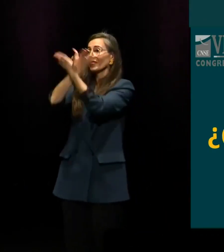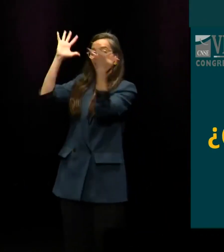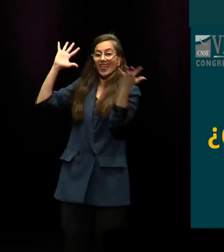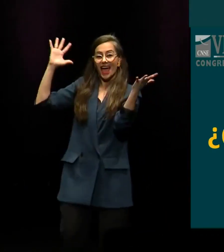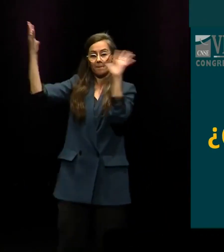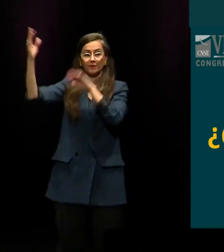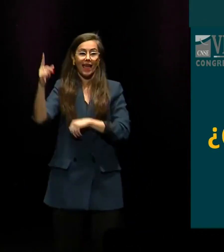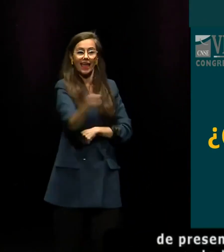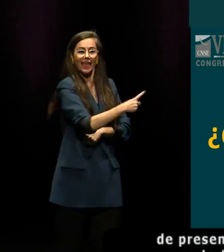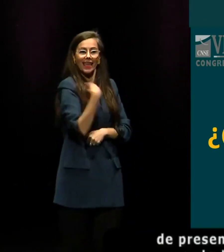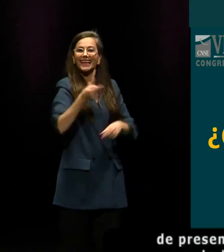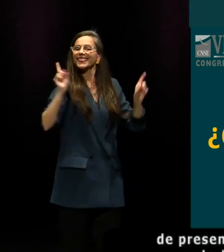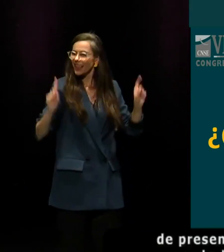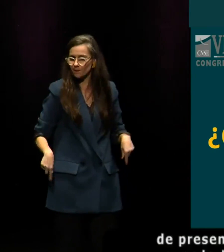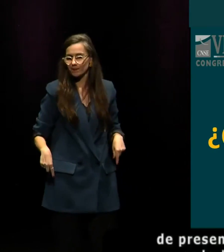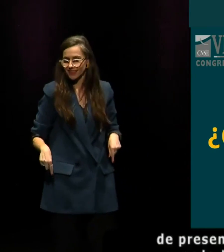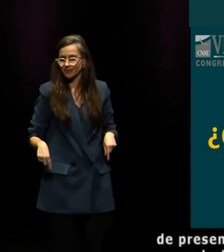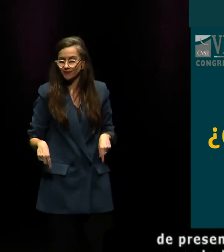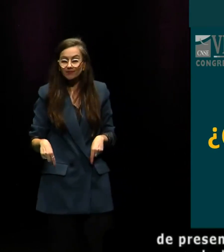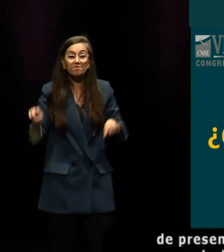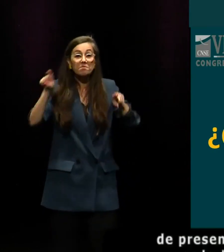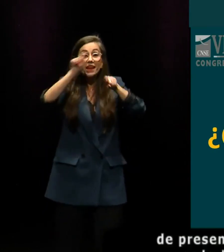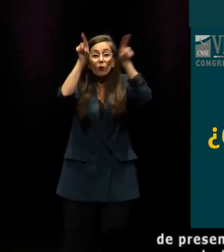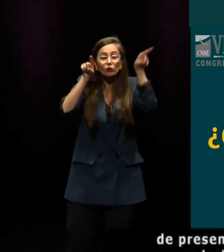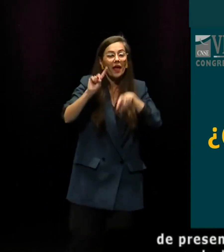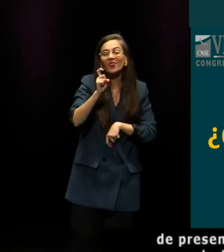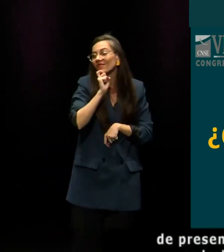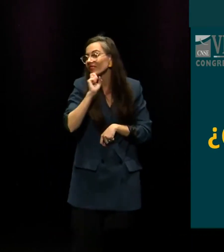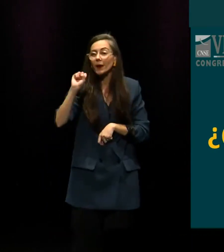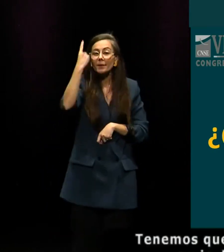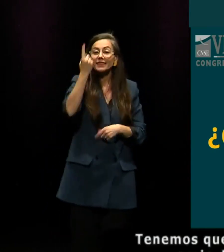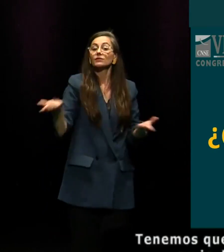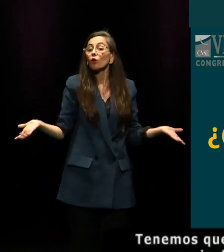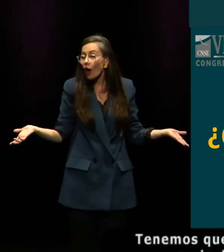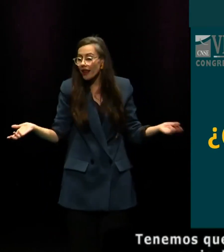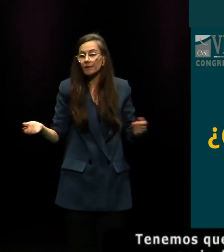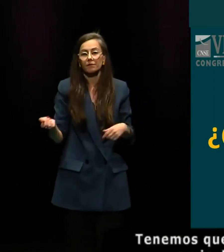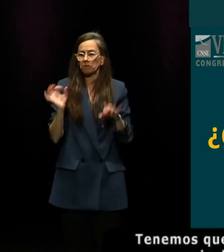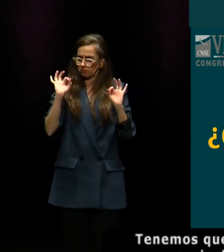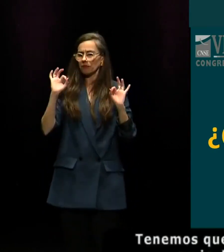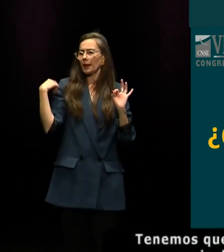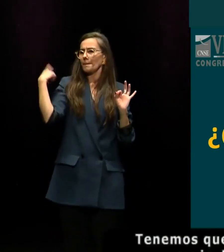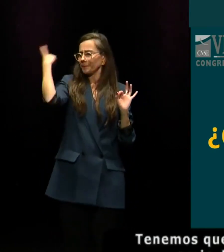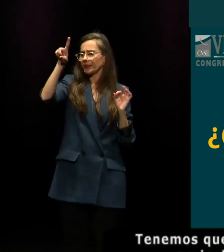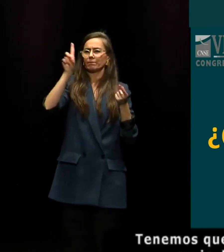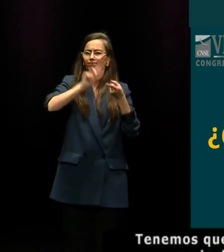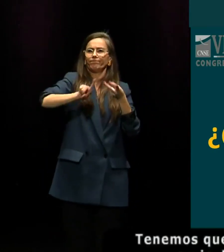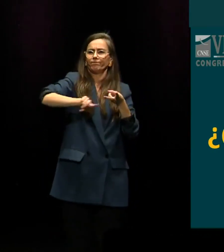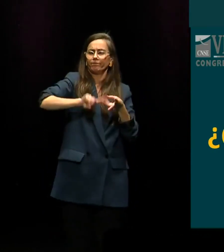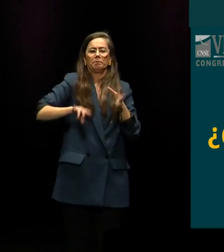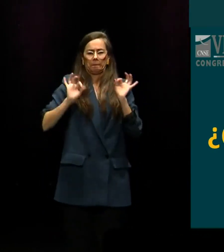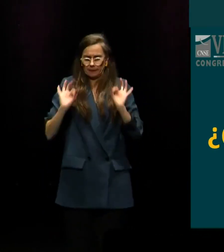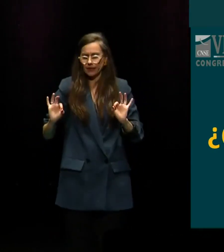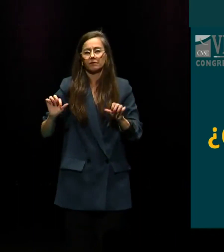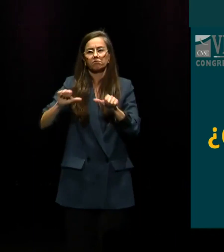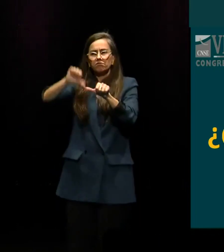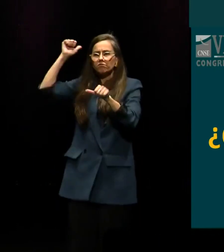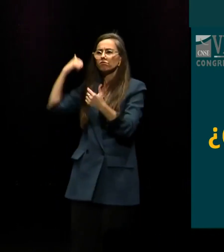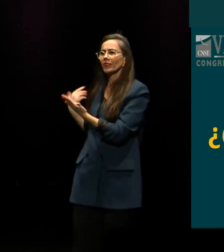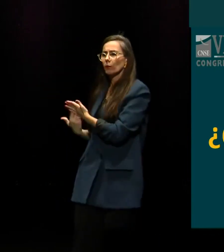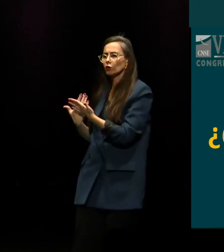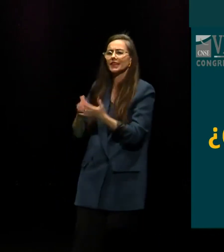acciones que nos supone un esfuerzo grande, ¿no?, para poder llevarlo a cabo. Y la pregunta que tiene la más difícil de